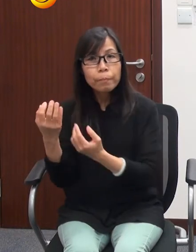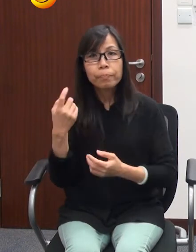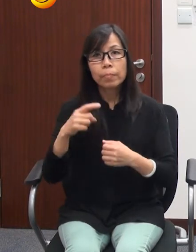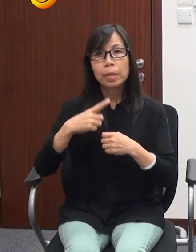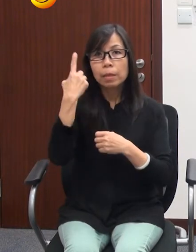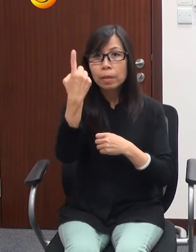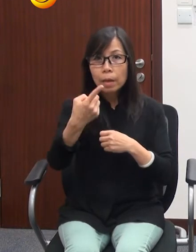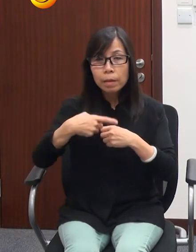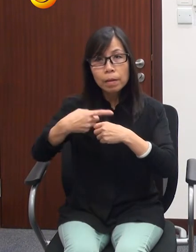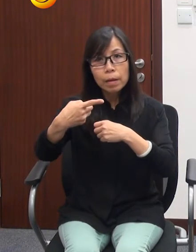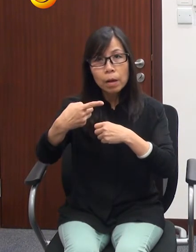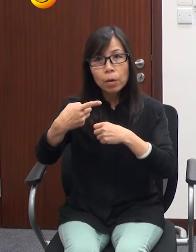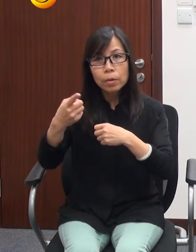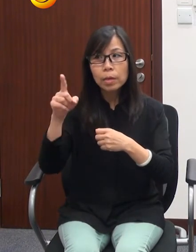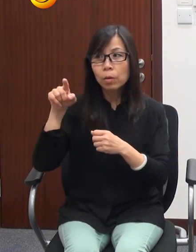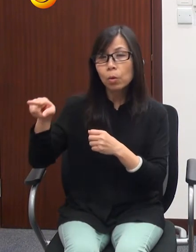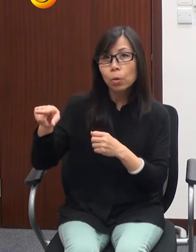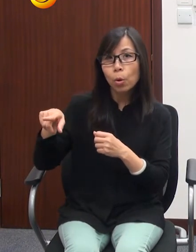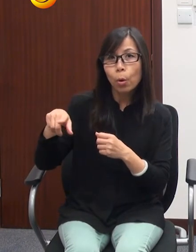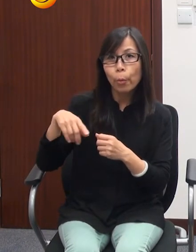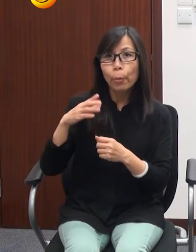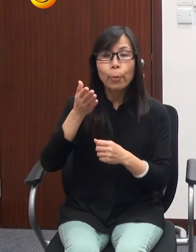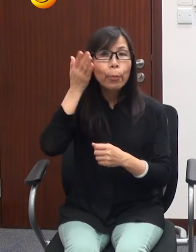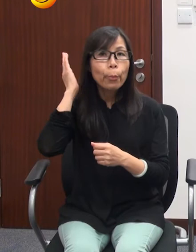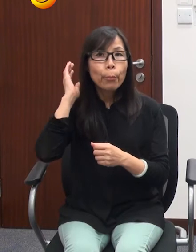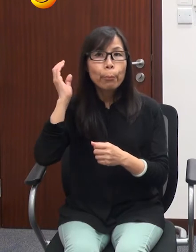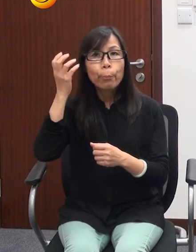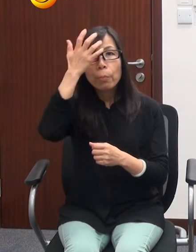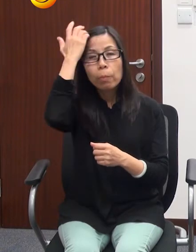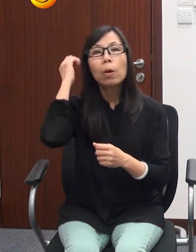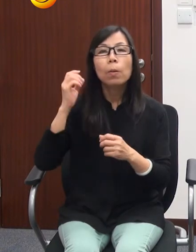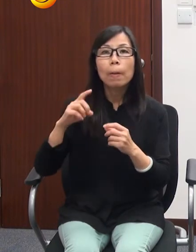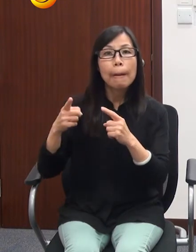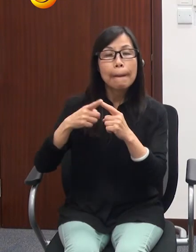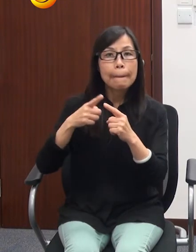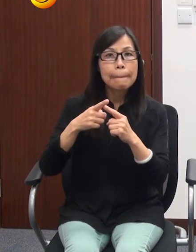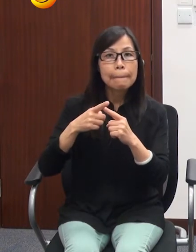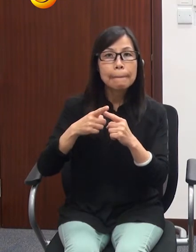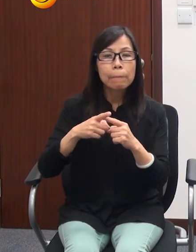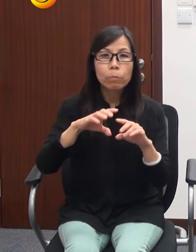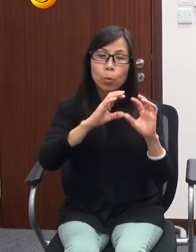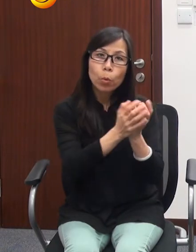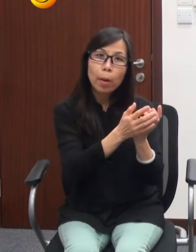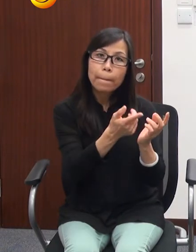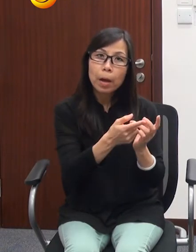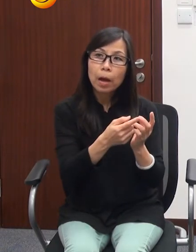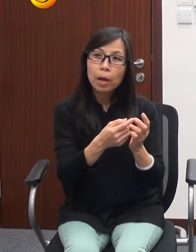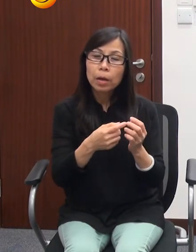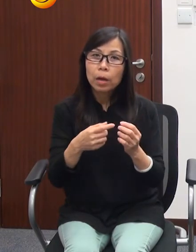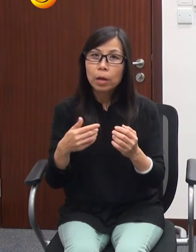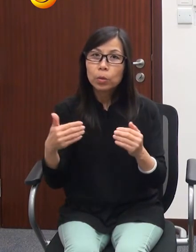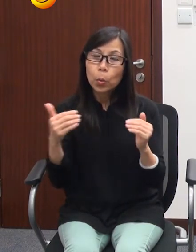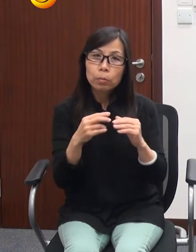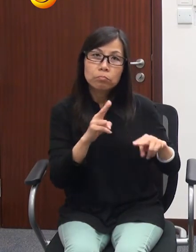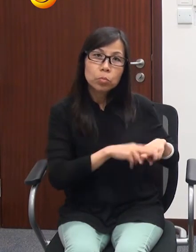即基本上就其實有意無意或者其實已經跟大陸啦